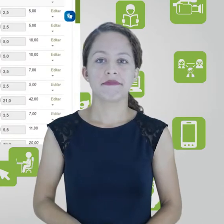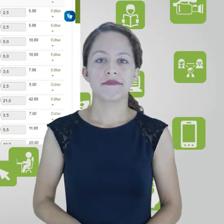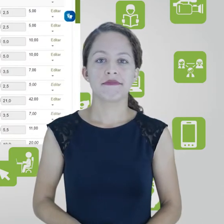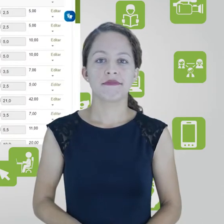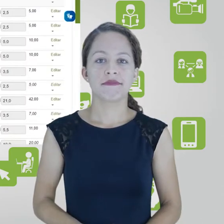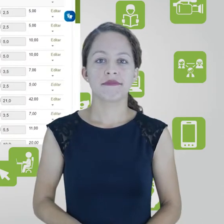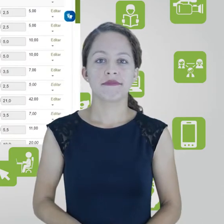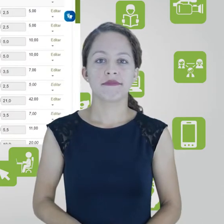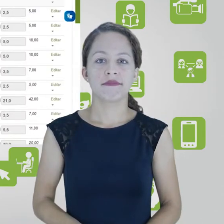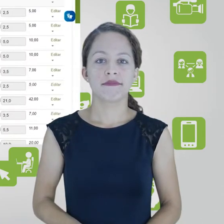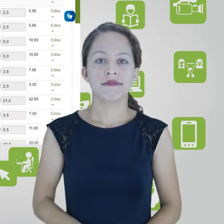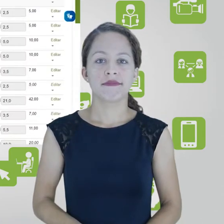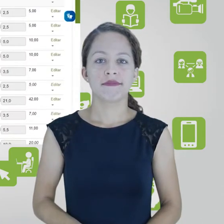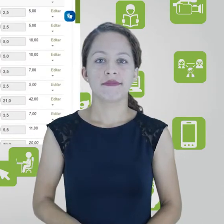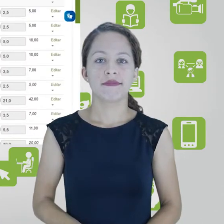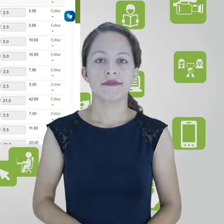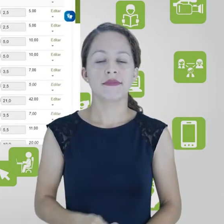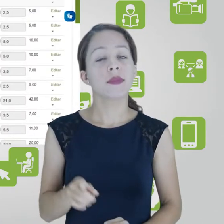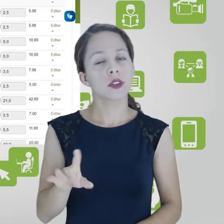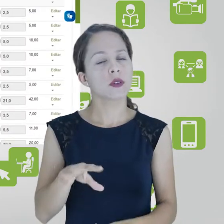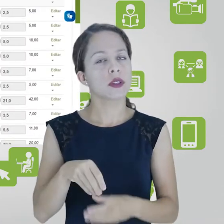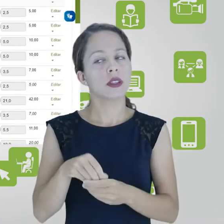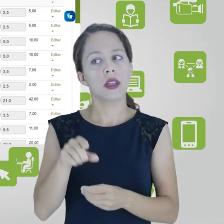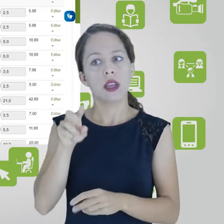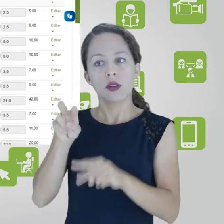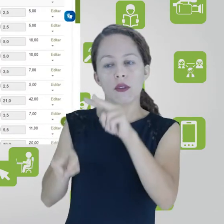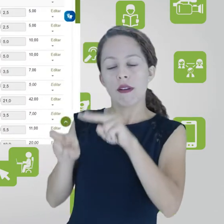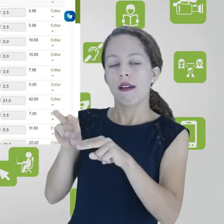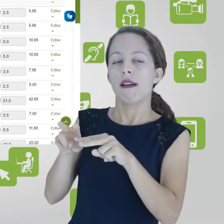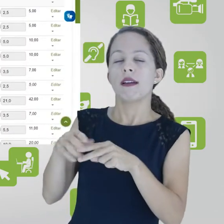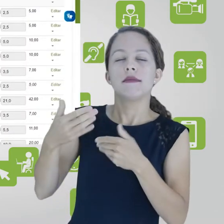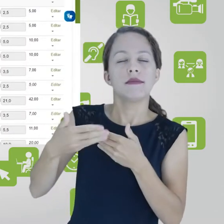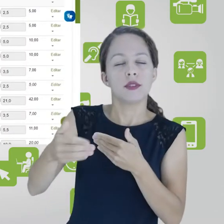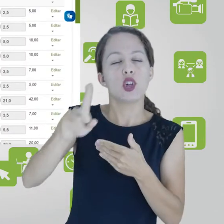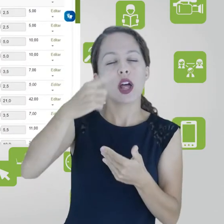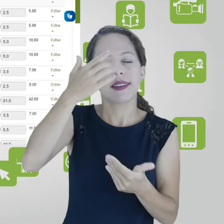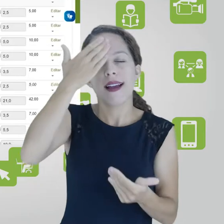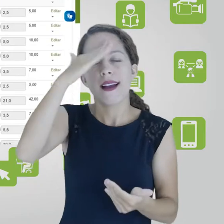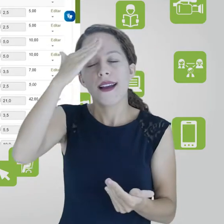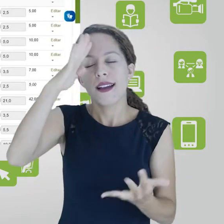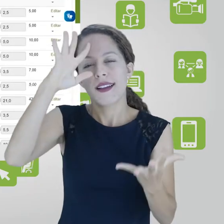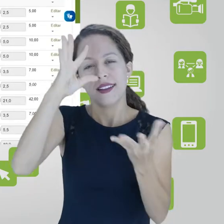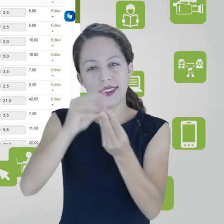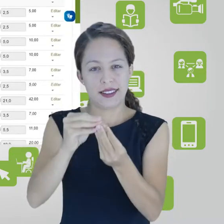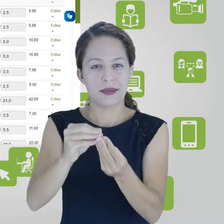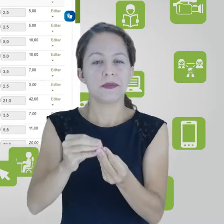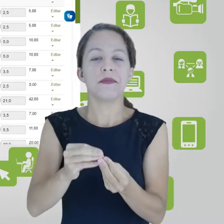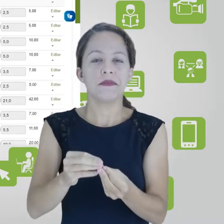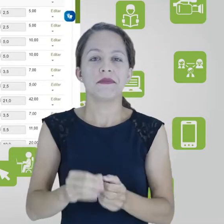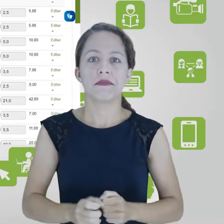direitinho. Que isso vai ajudar a nossa lógica mais para frente.